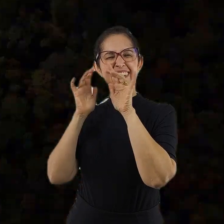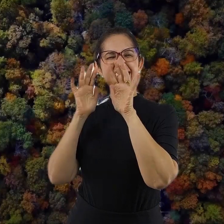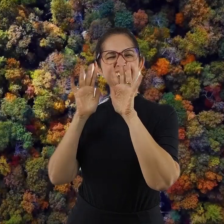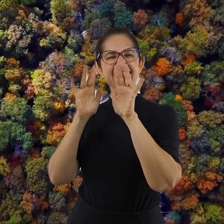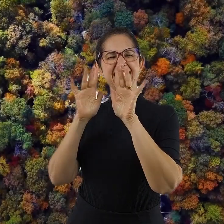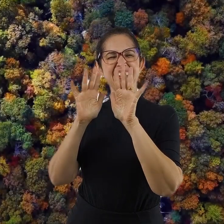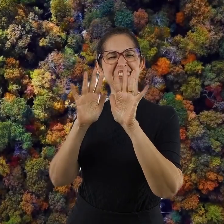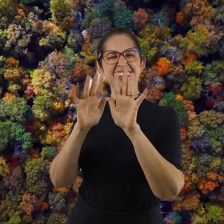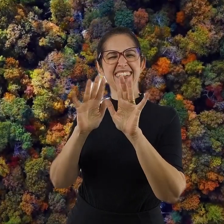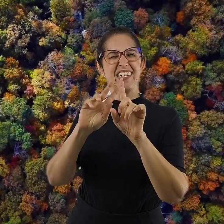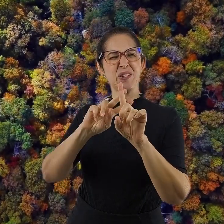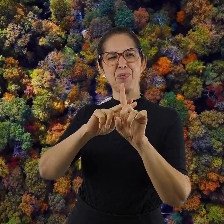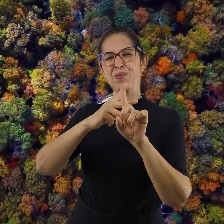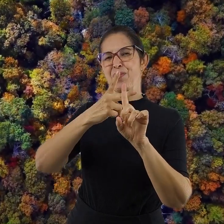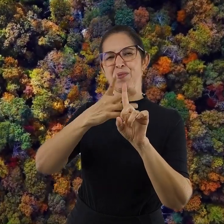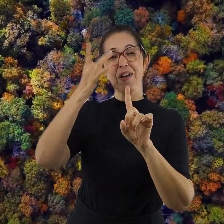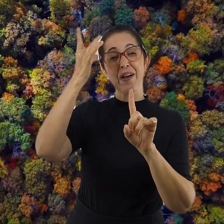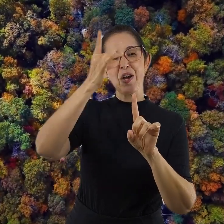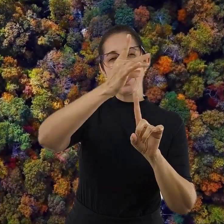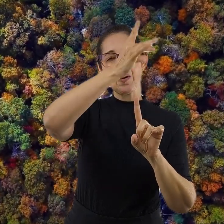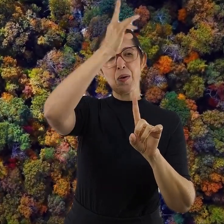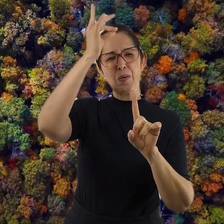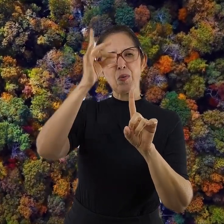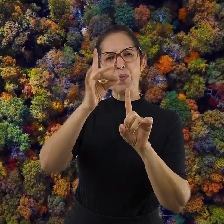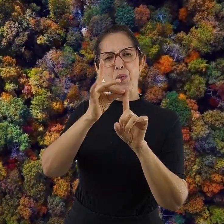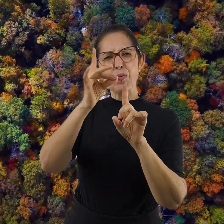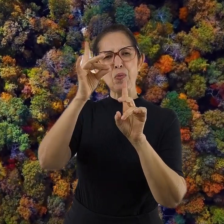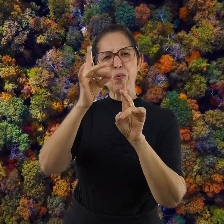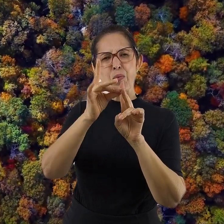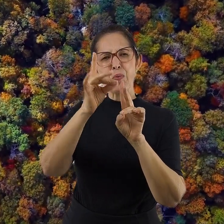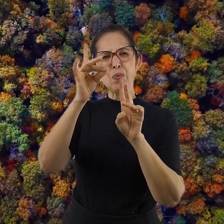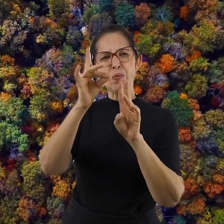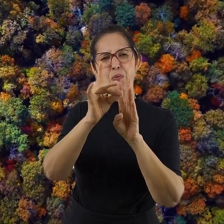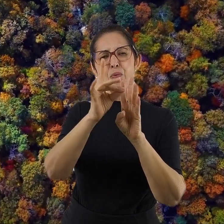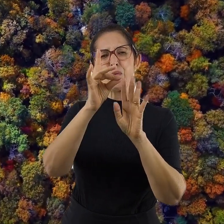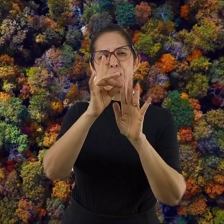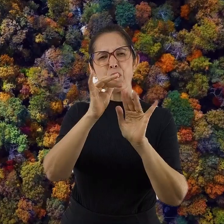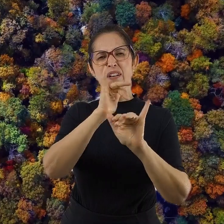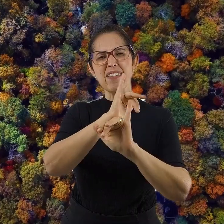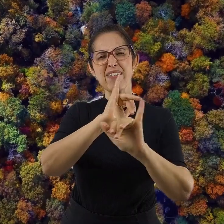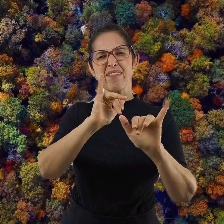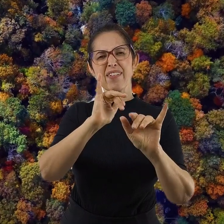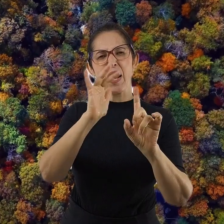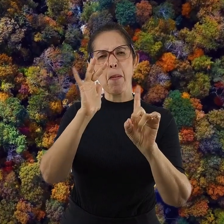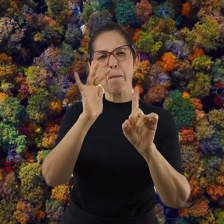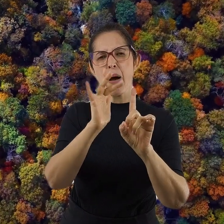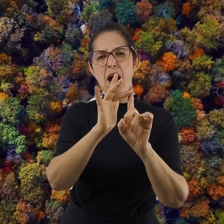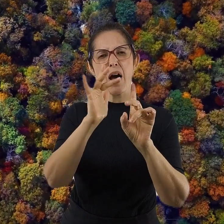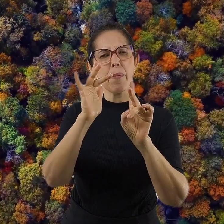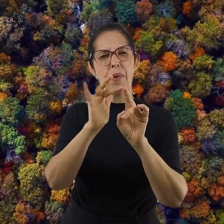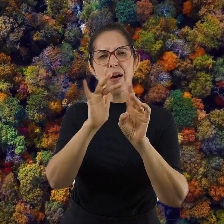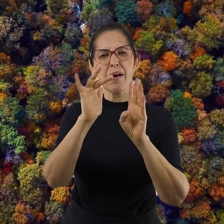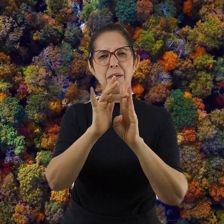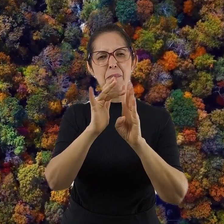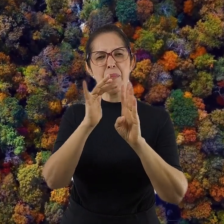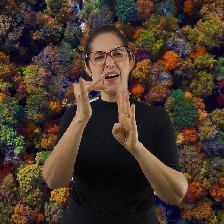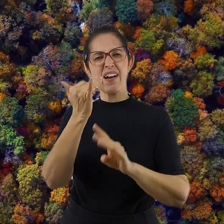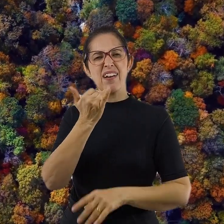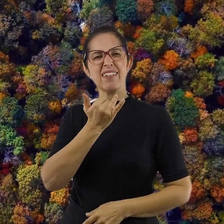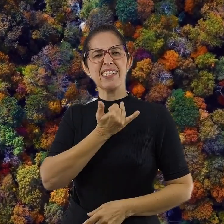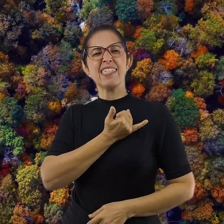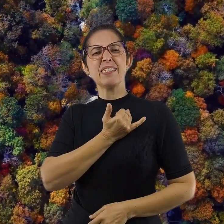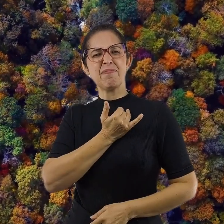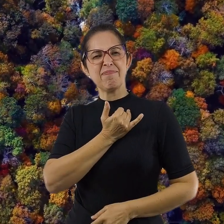meu espírito, para Andrihalachon, falar em particular Medricandos, a cada um de vós.